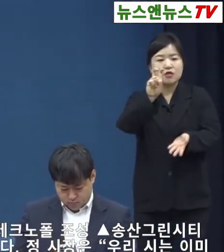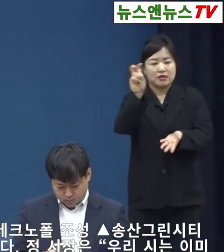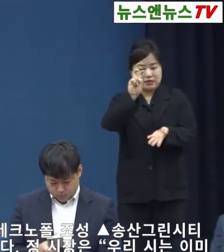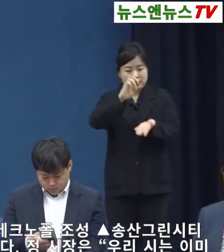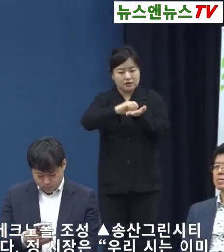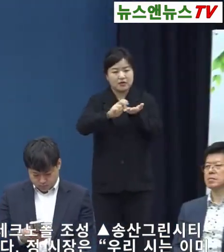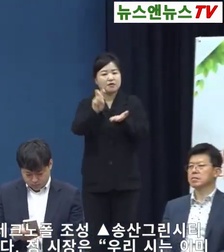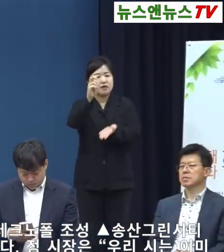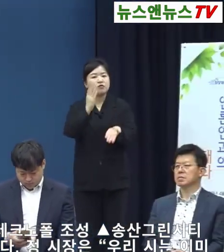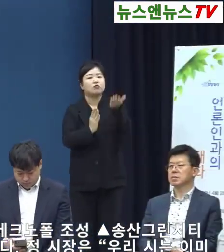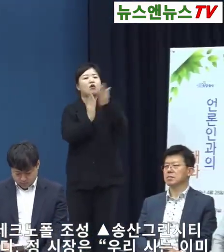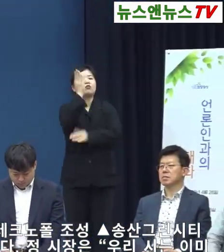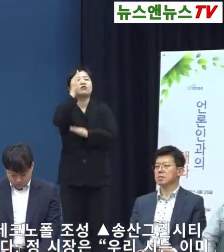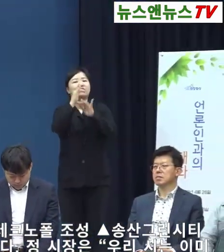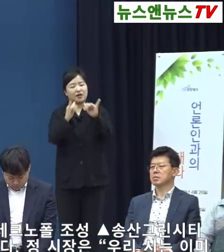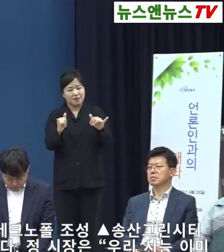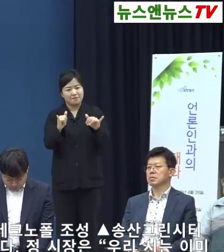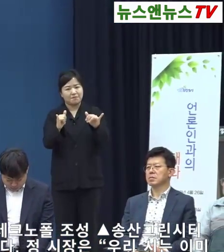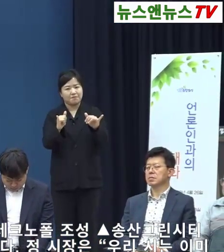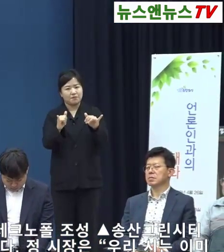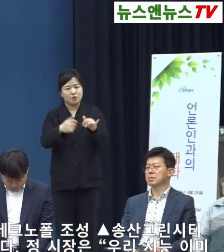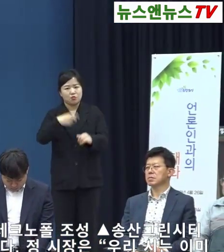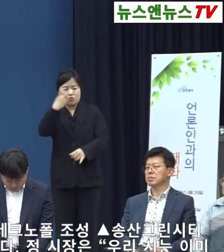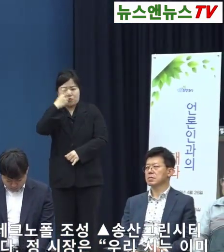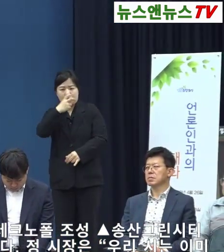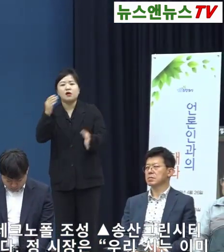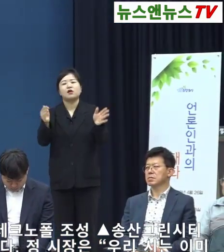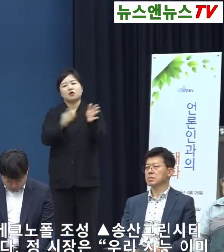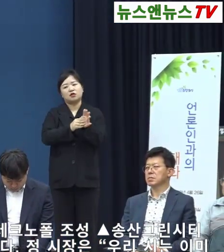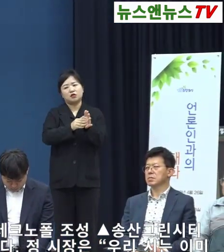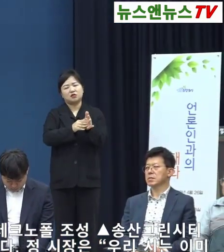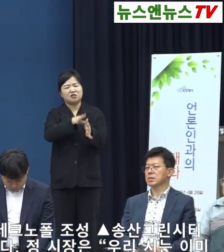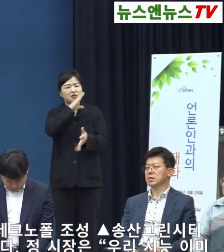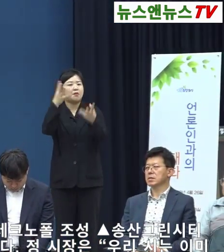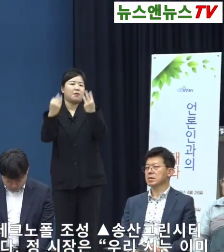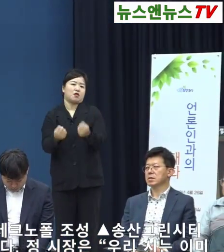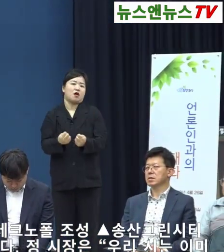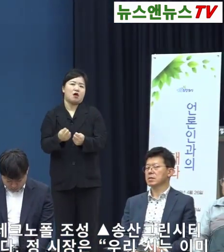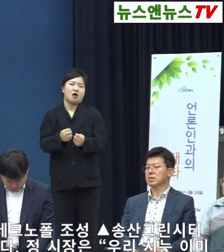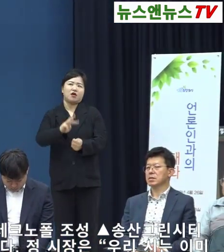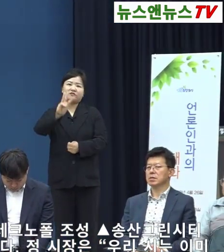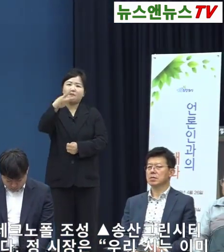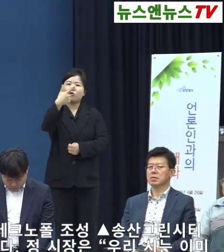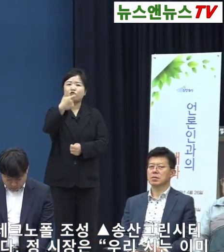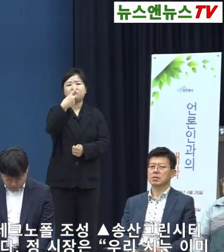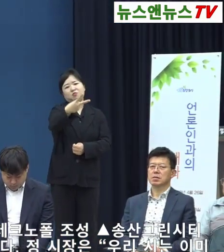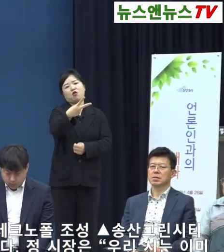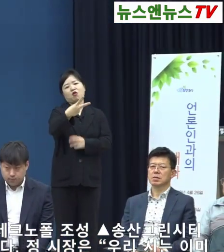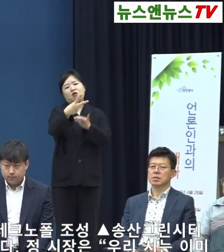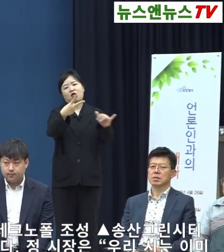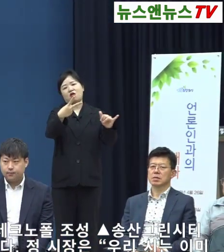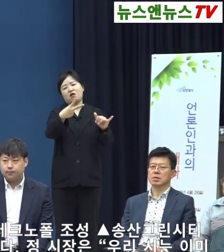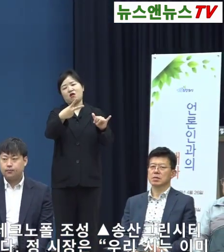20채 이상 그 소유자들을 조사했어요. 엄청 많더라고요.